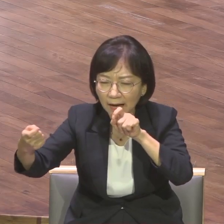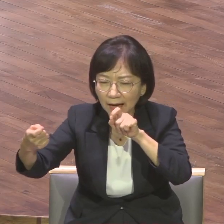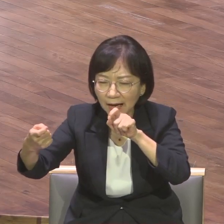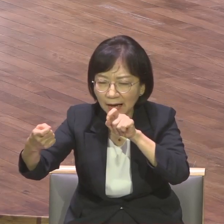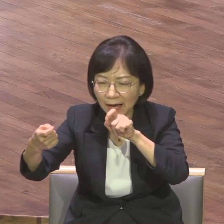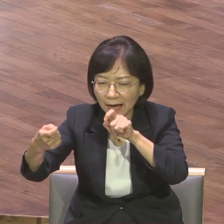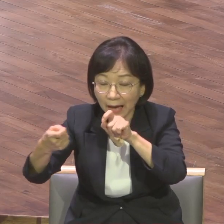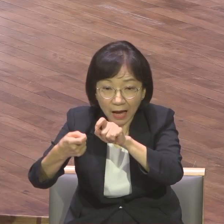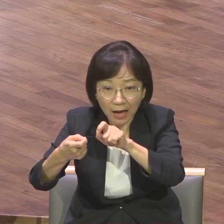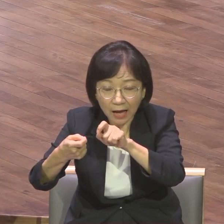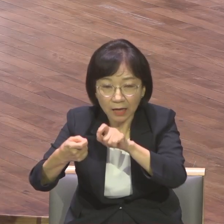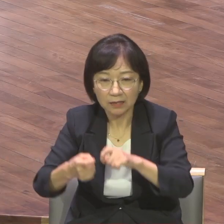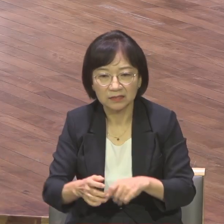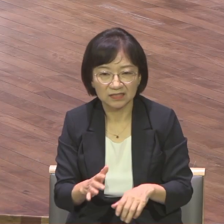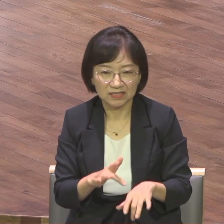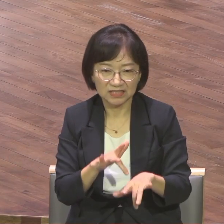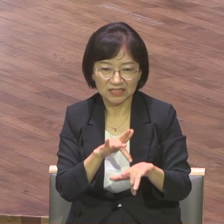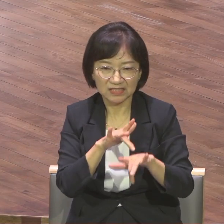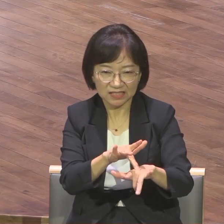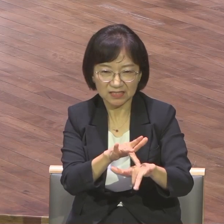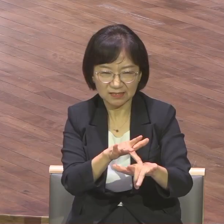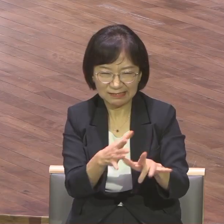사단이 발악을 한다. 발악을.